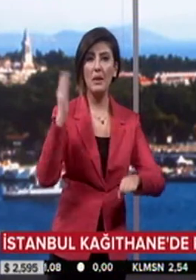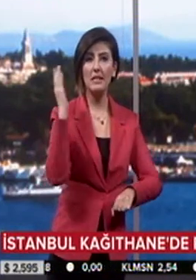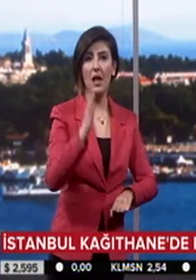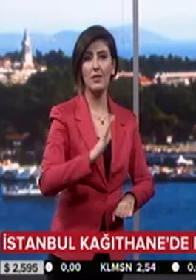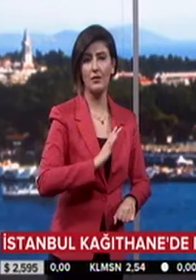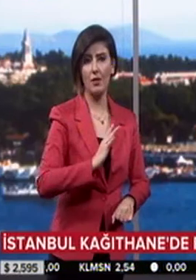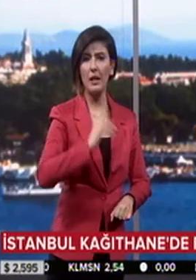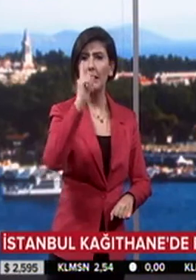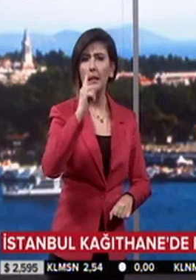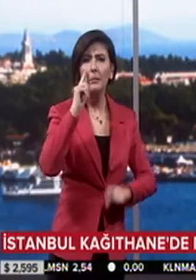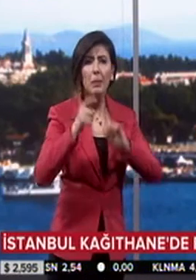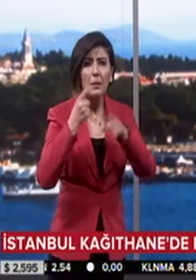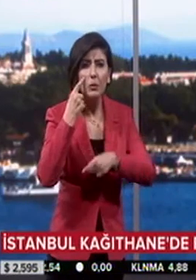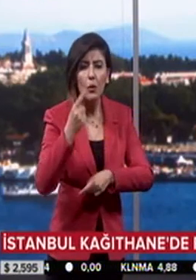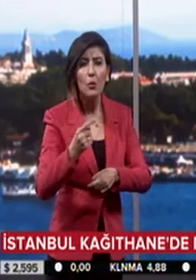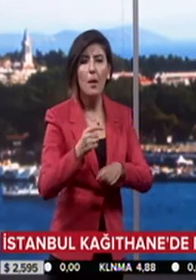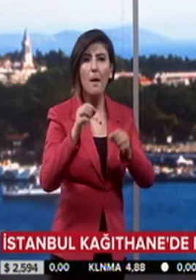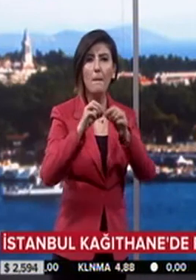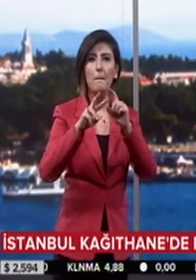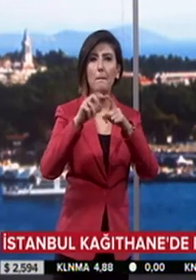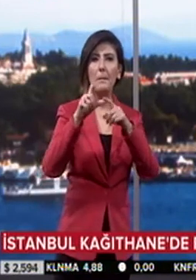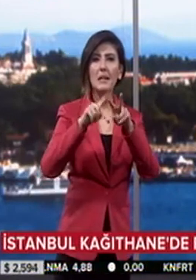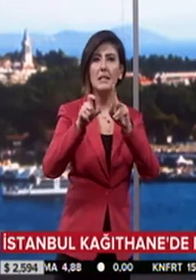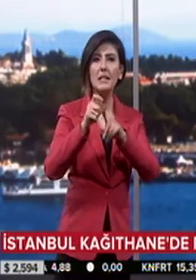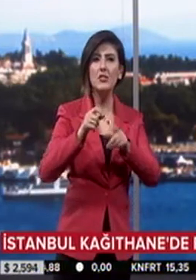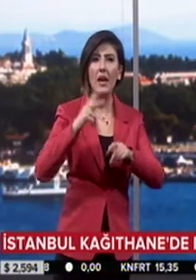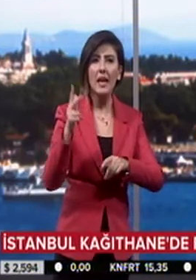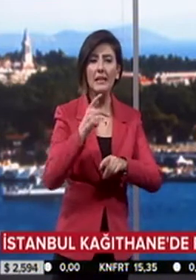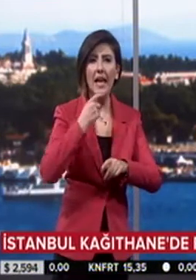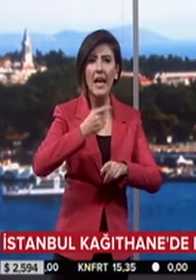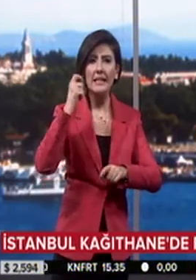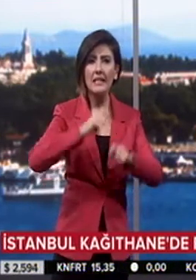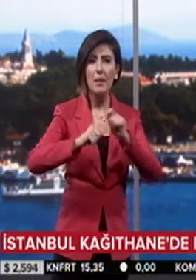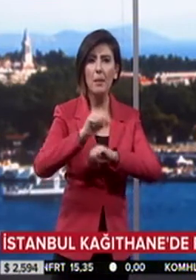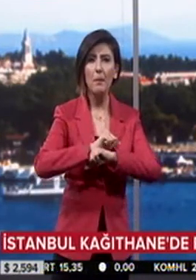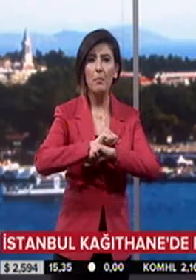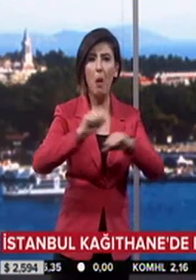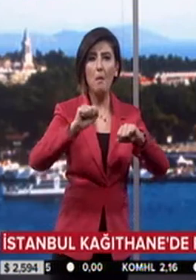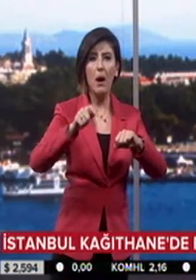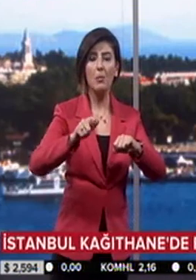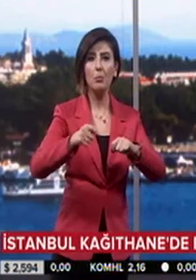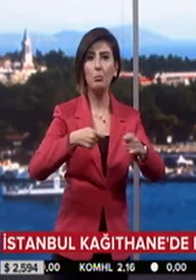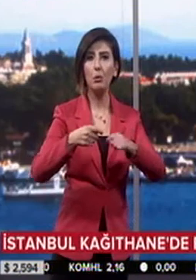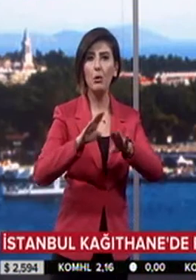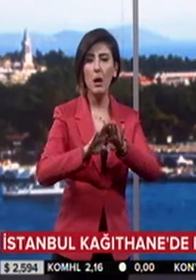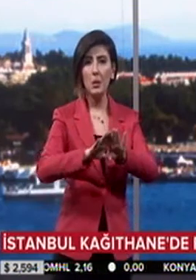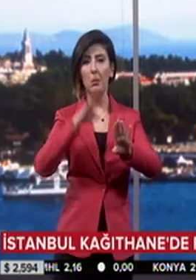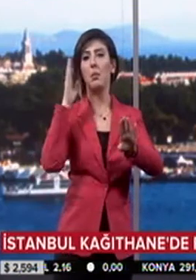düzenlendi. İlk belirlemelere göre basınç etkili eski yapım bir bomba büronun kapısı açıldığı anda patladı. Ünsal